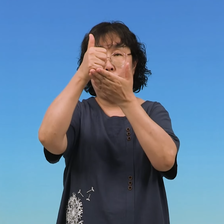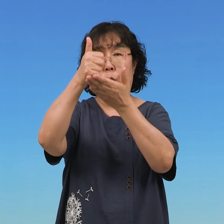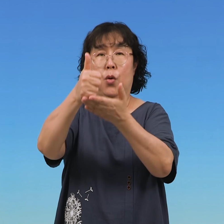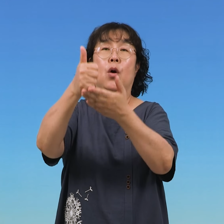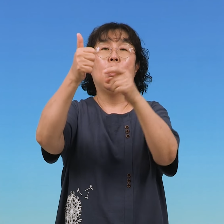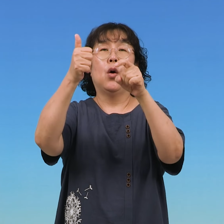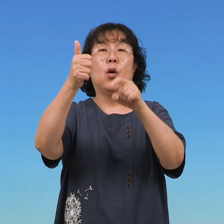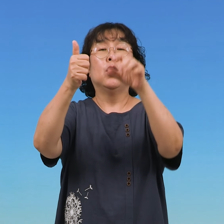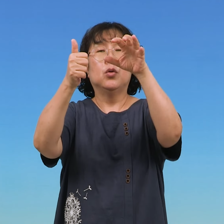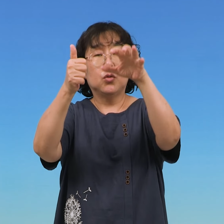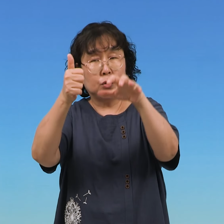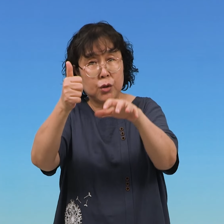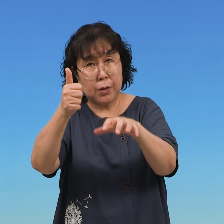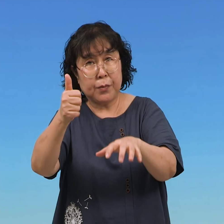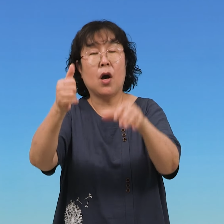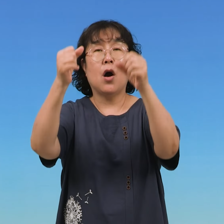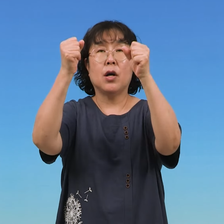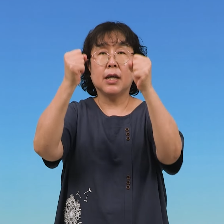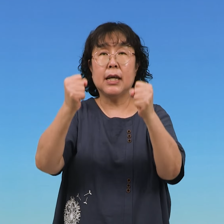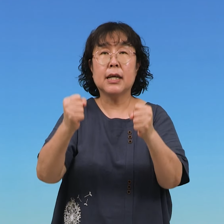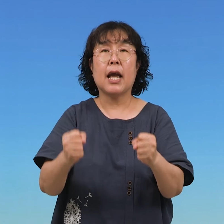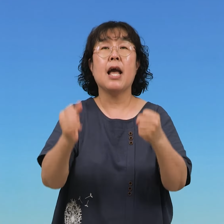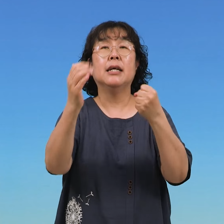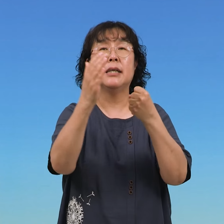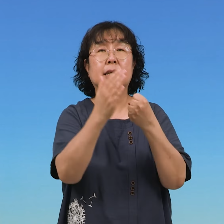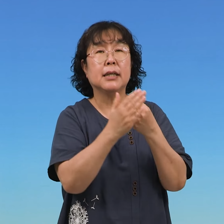주님 여기 계시기에